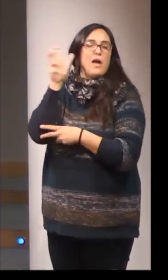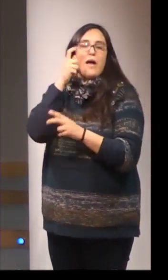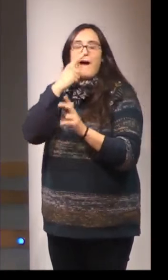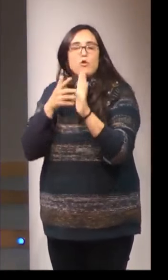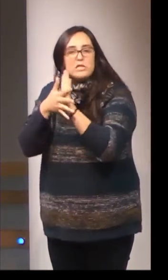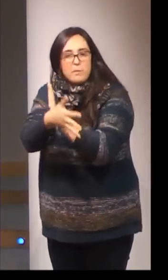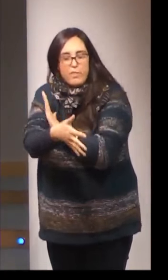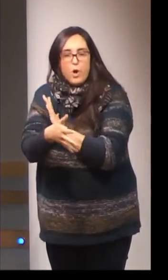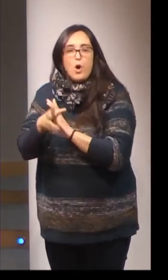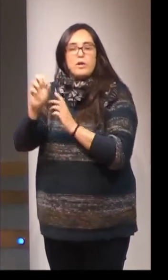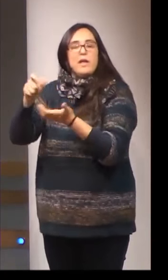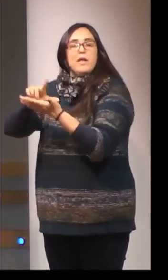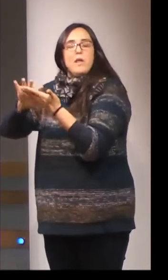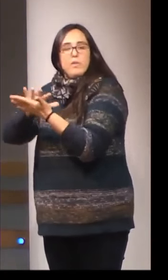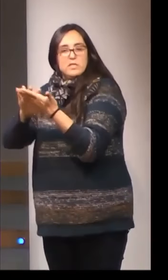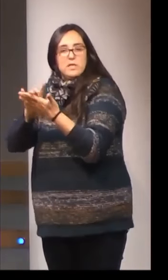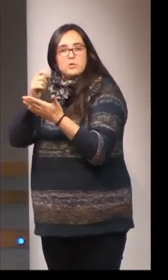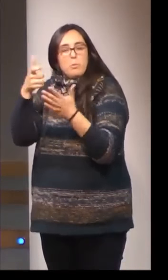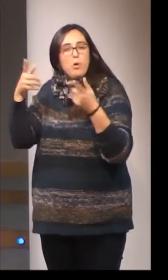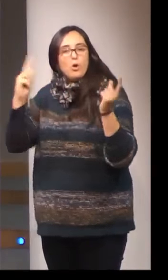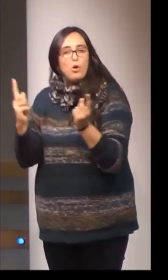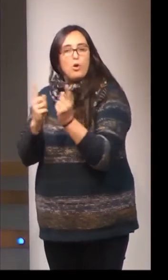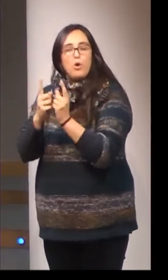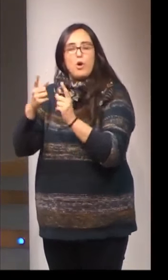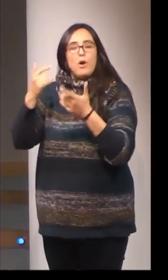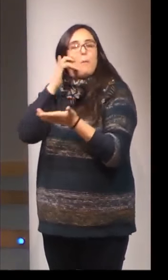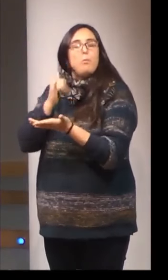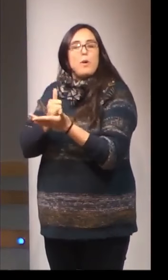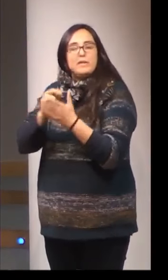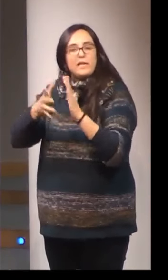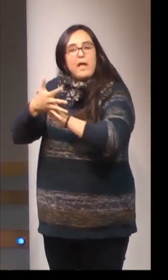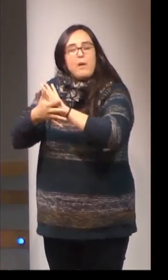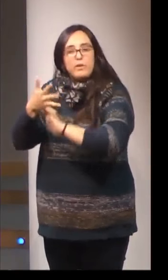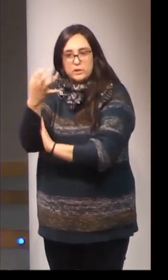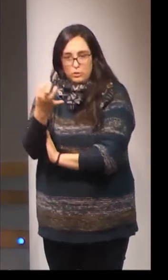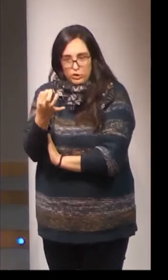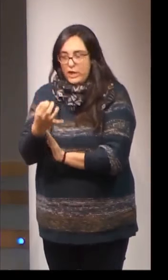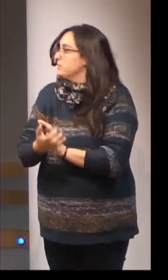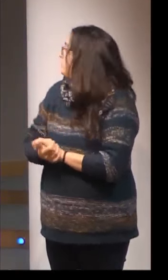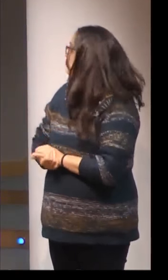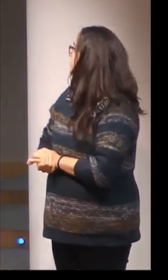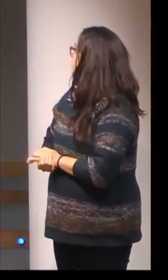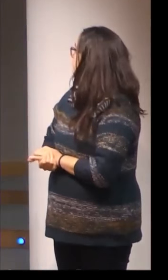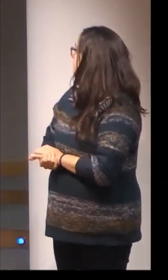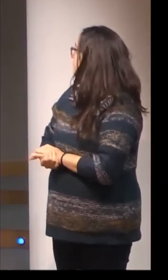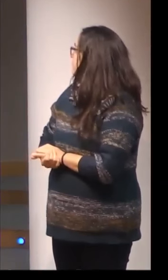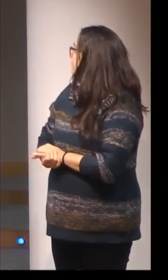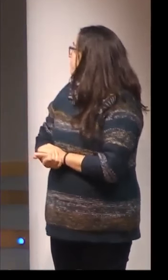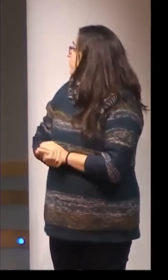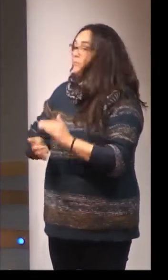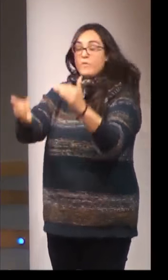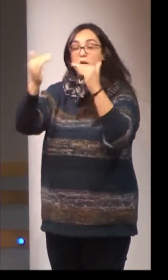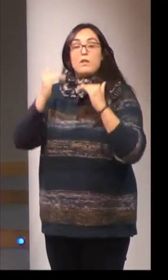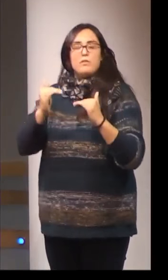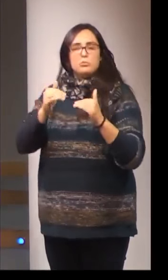subtitulado, audiodescripción y lengua de signos. En poco resumido también las pruebas en que han consistido las